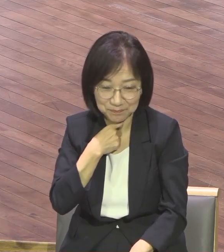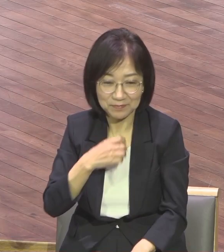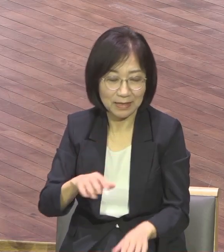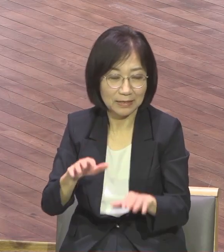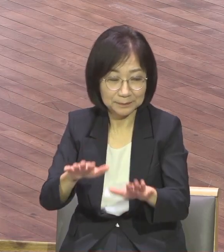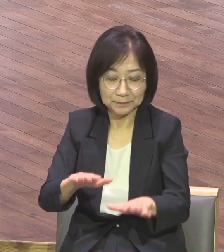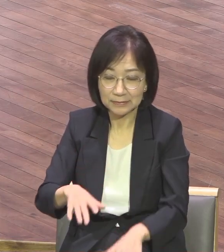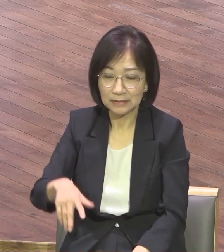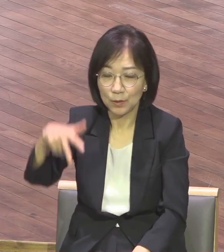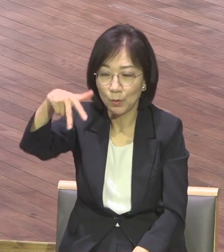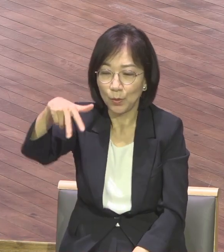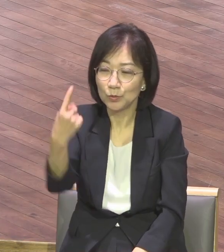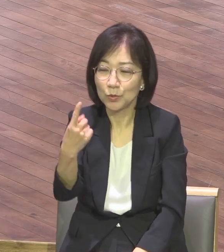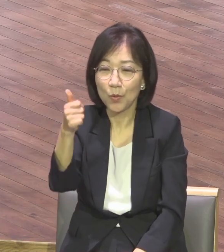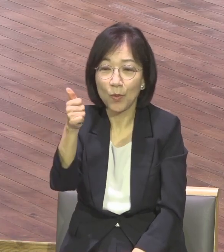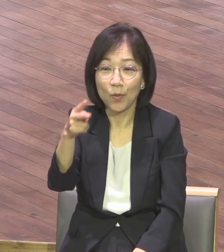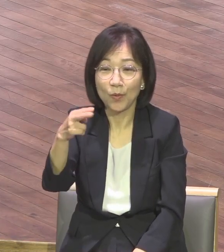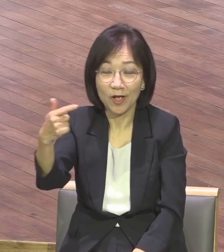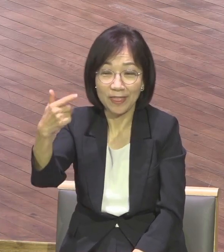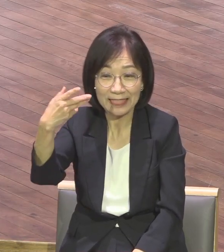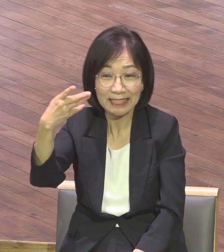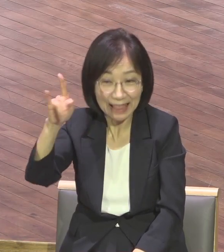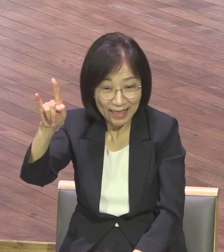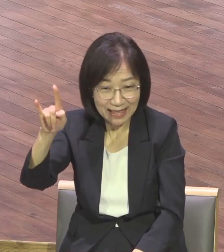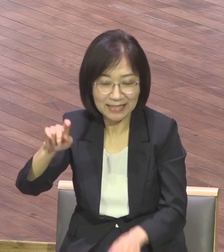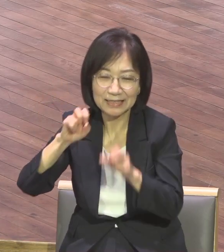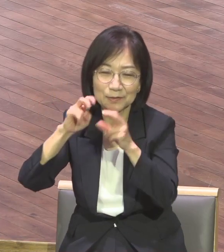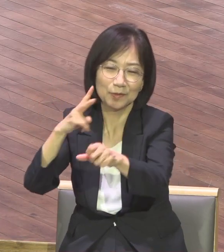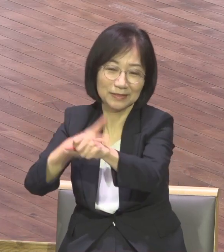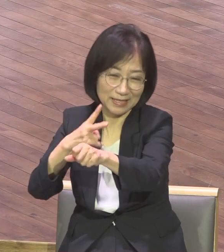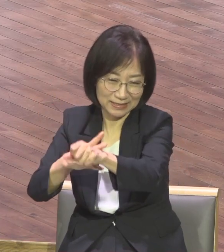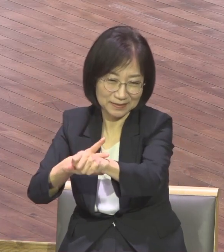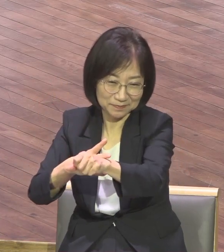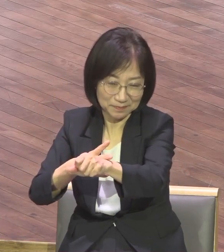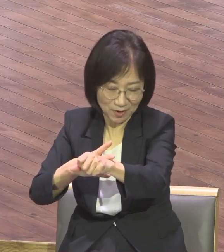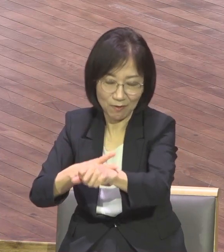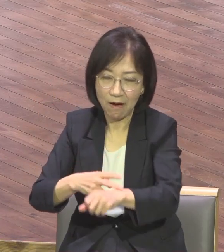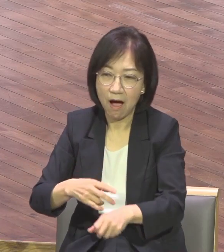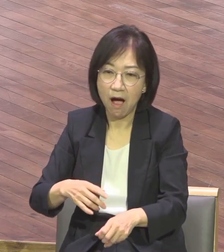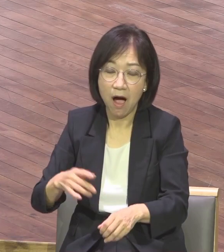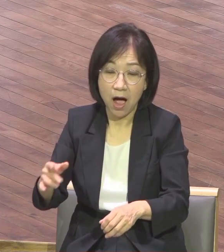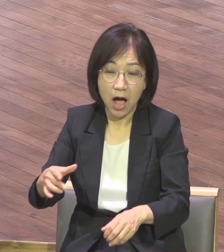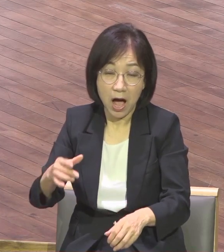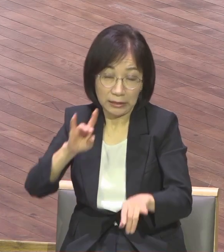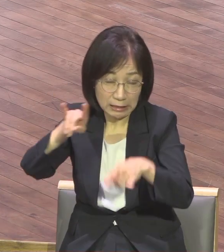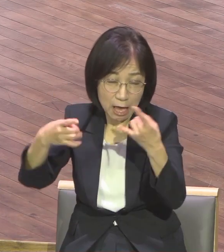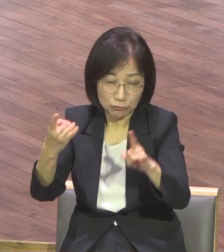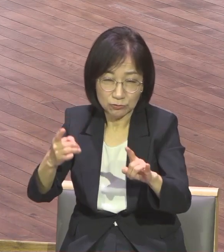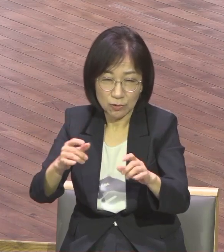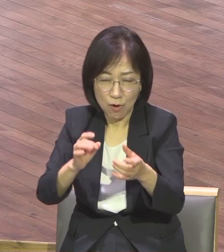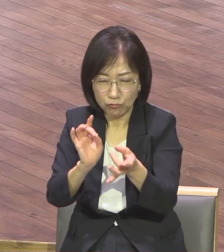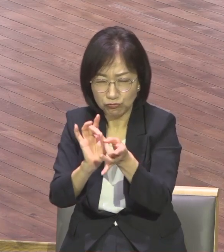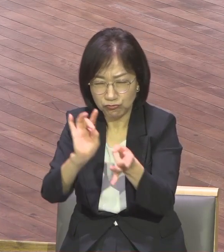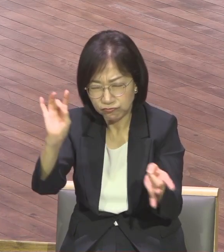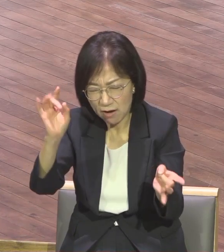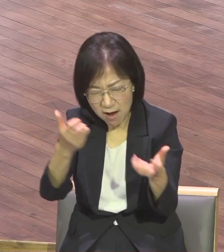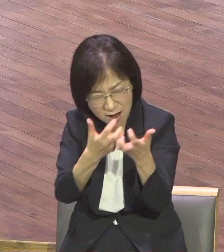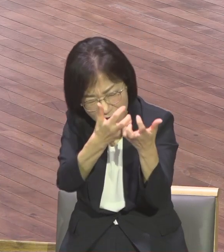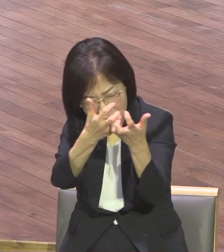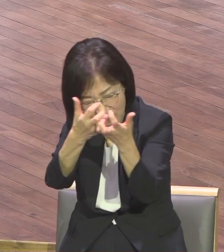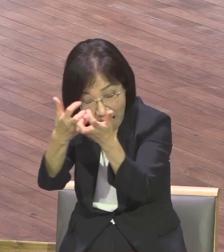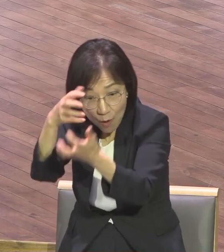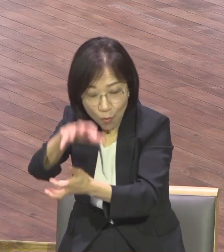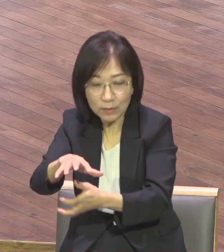대단해. 태국은 선교 안 됩니다. 일본 태국 선교 안 됩니다. 선교사 무덤이에요. 무덤 그냥.